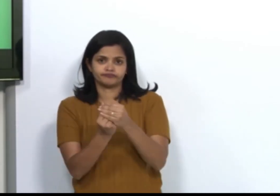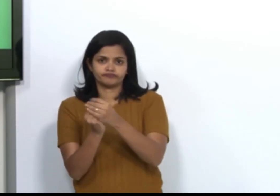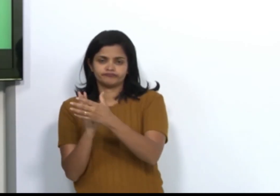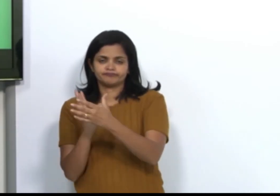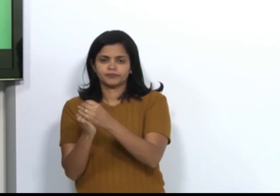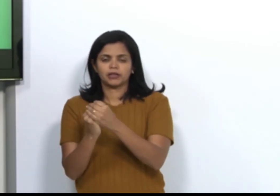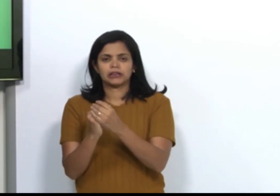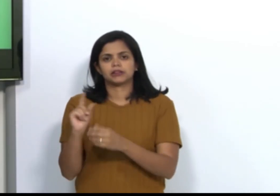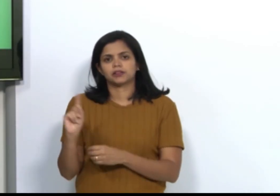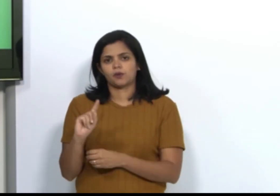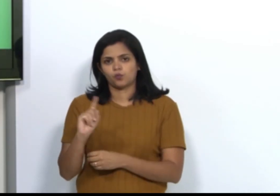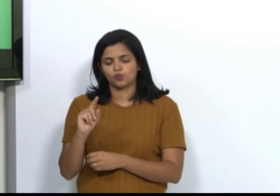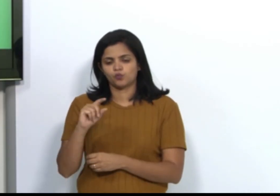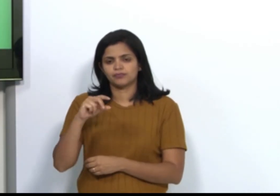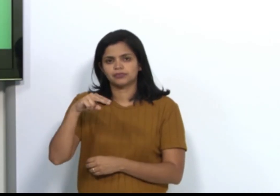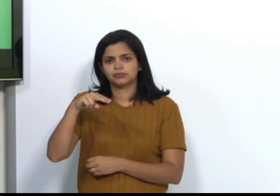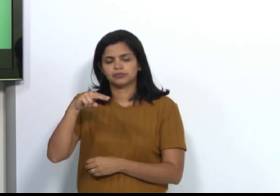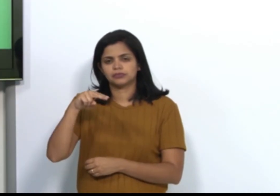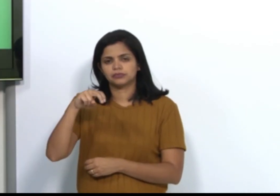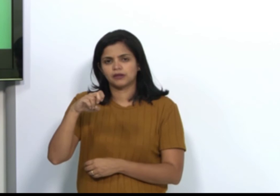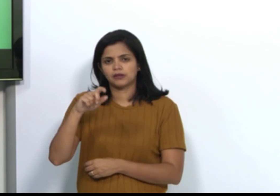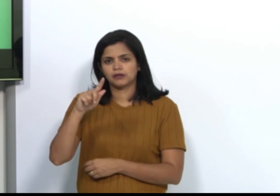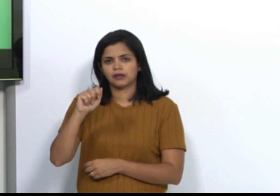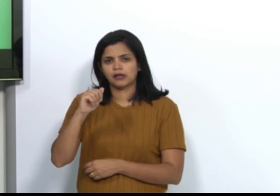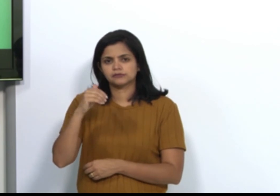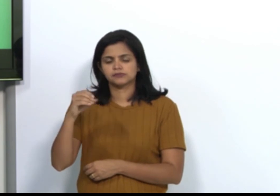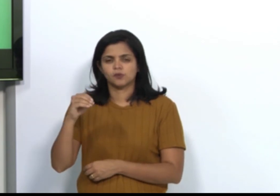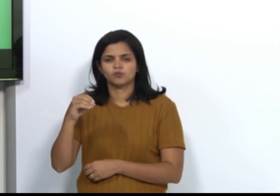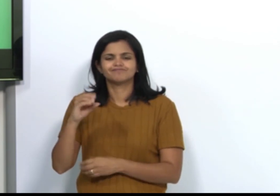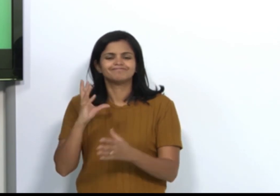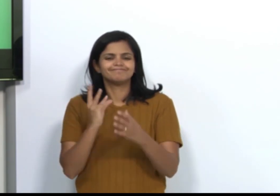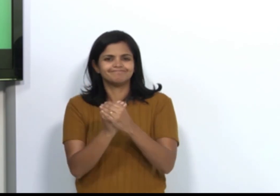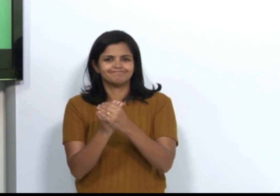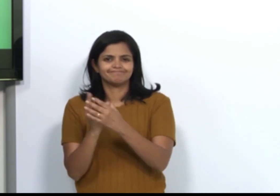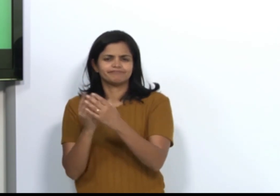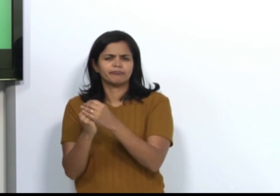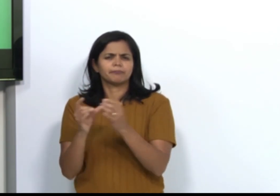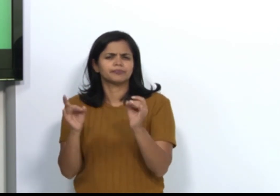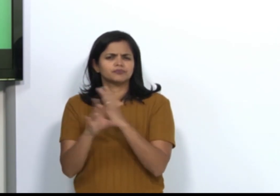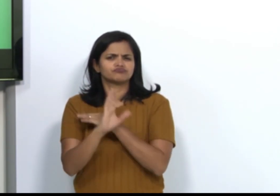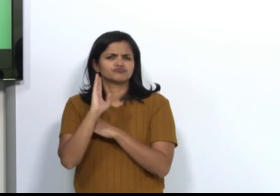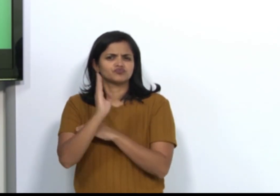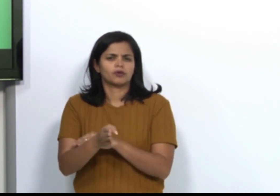Agora falaremos sobre incorporação da negação.